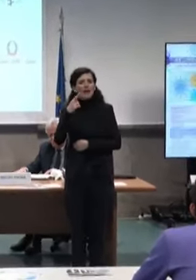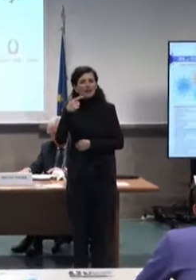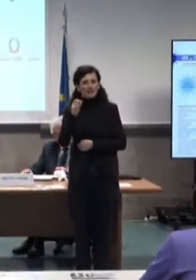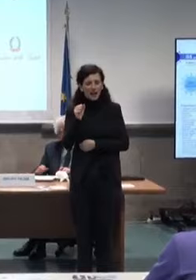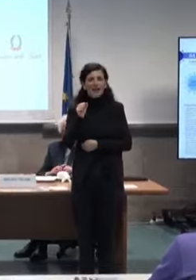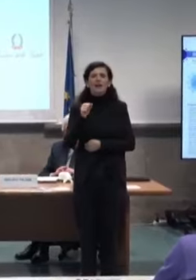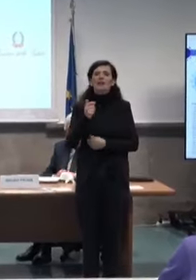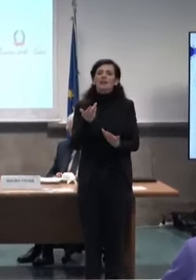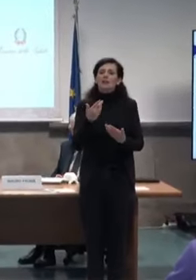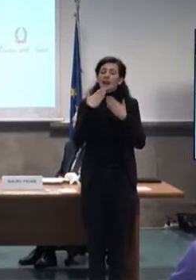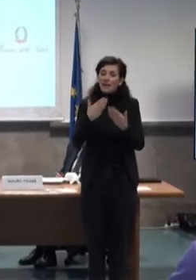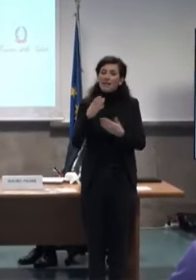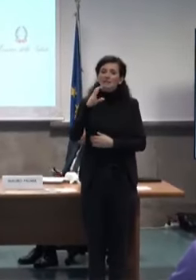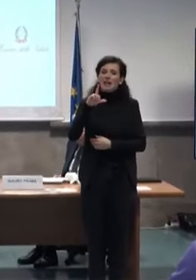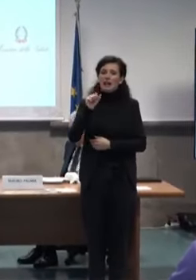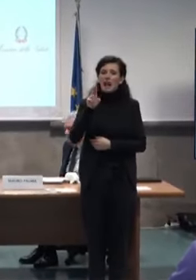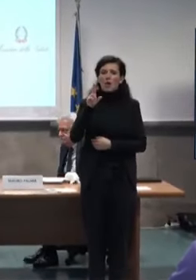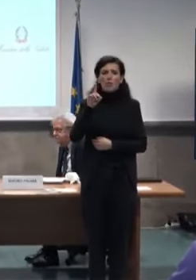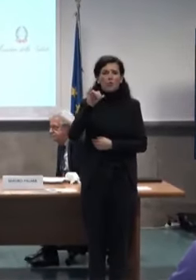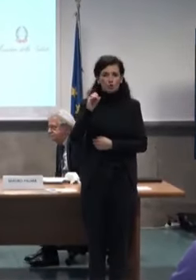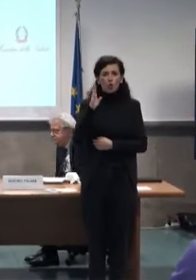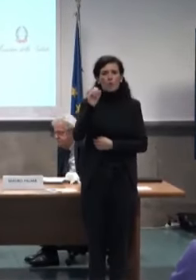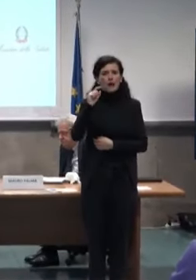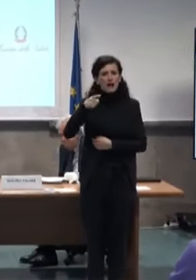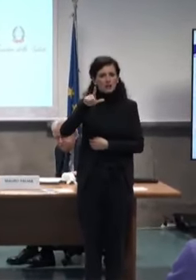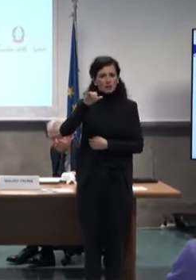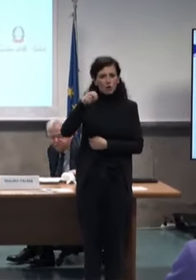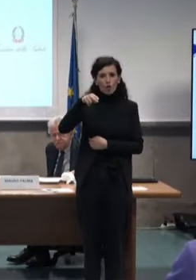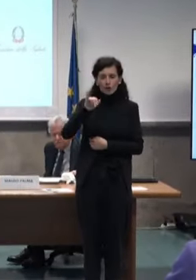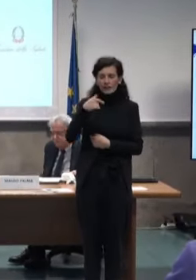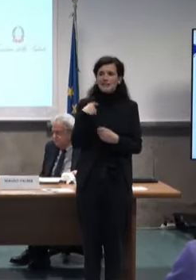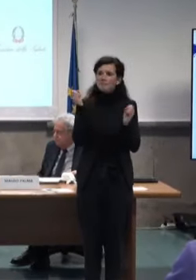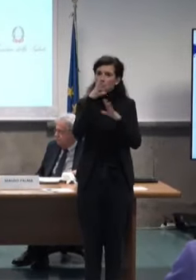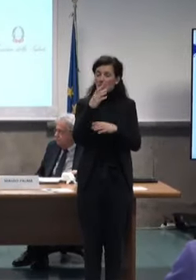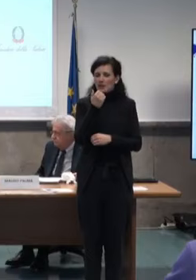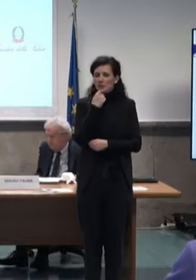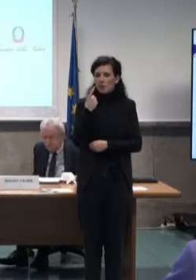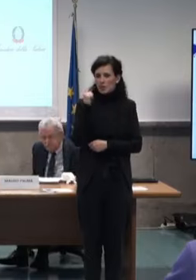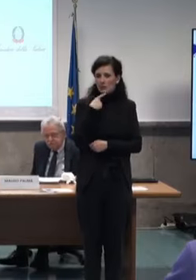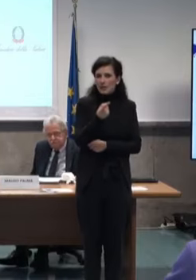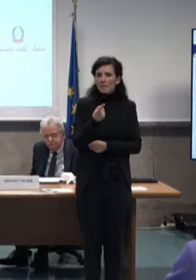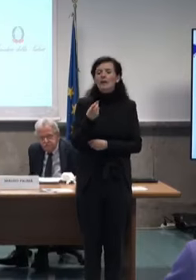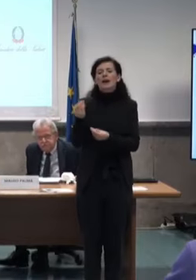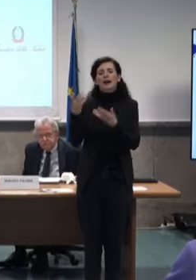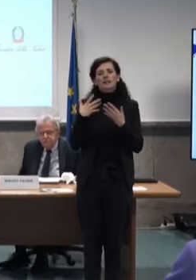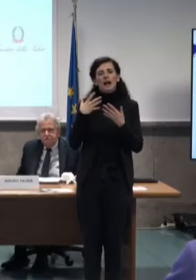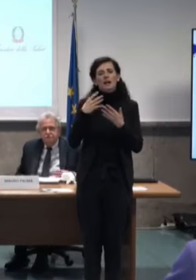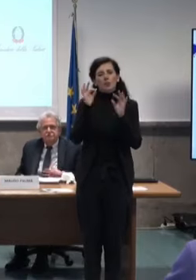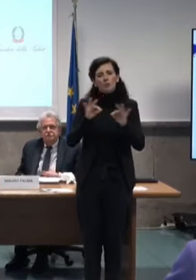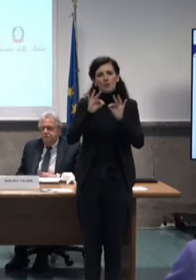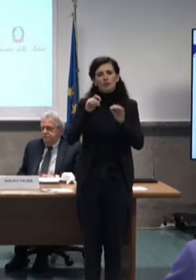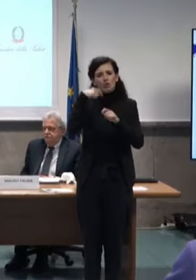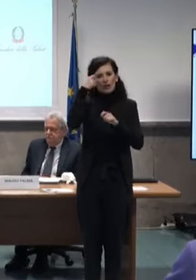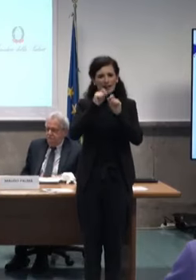e anche claudio baglioni che mi sono dimenticata di digitare prima che ci ha concesso la musica i vecchi per il nostro